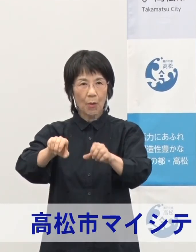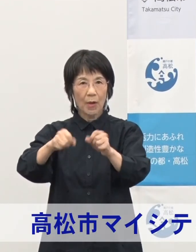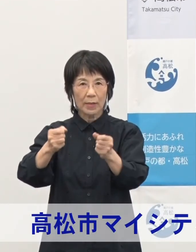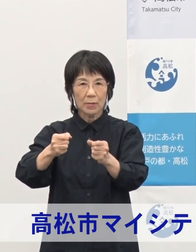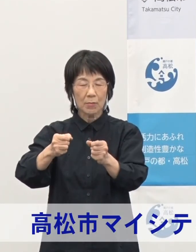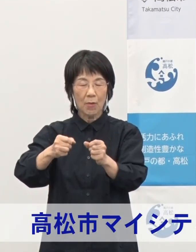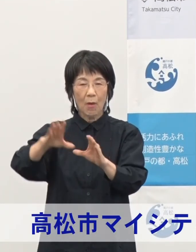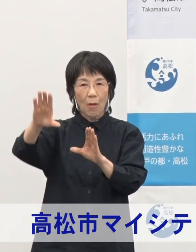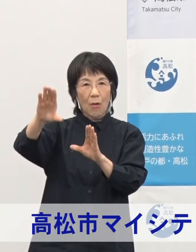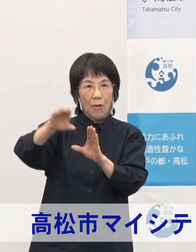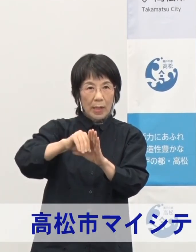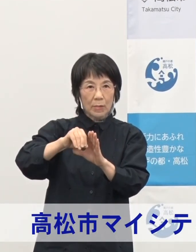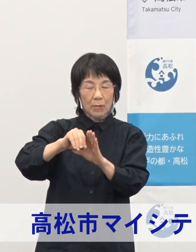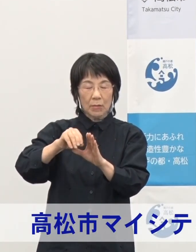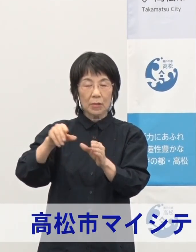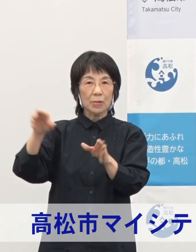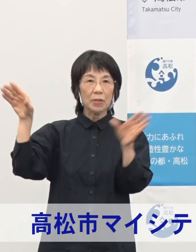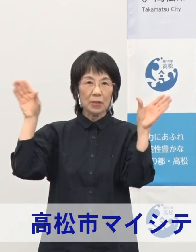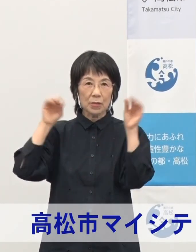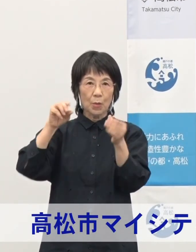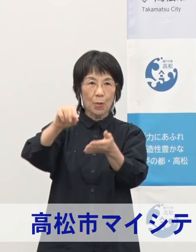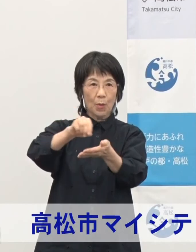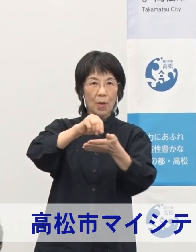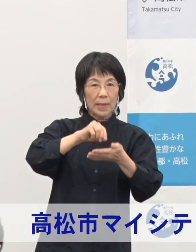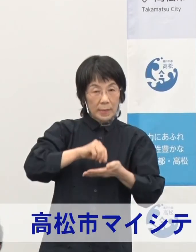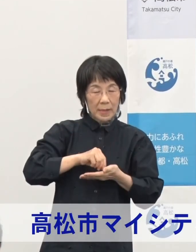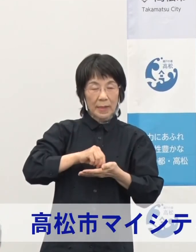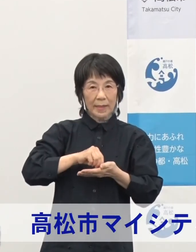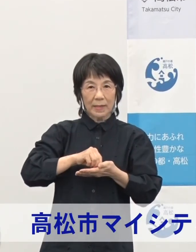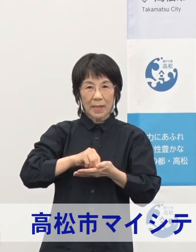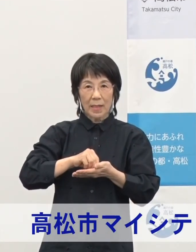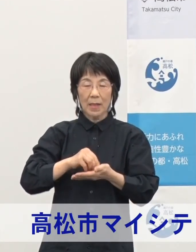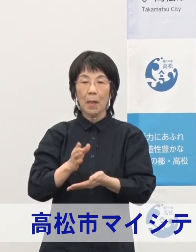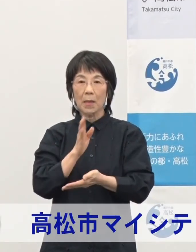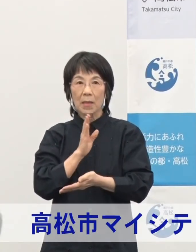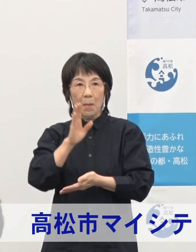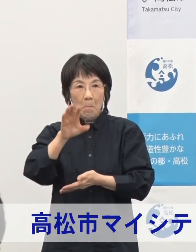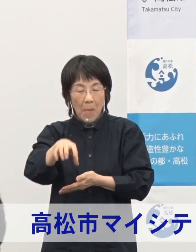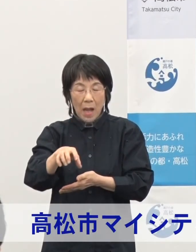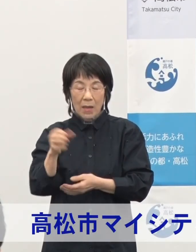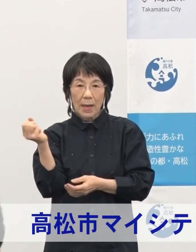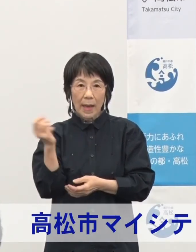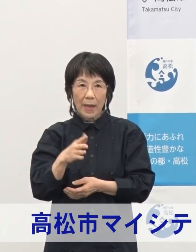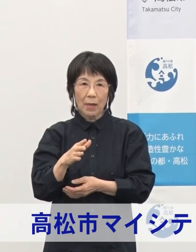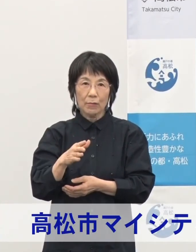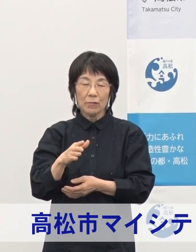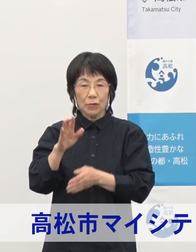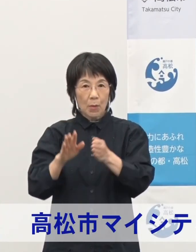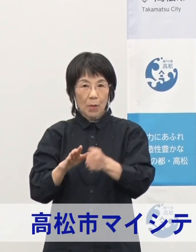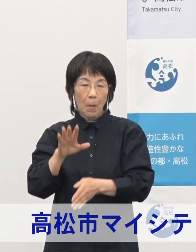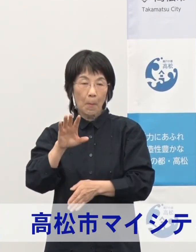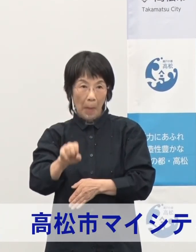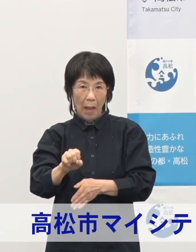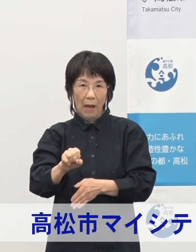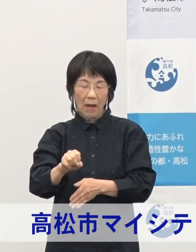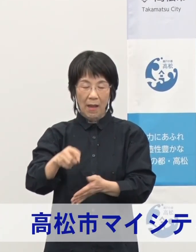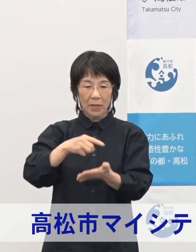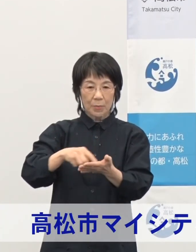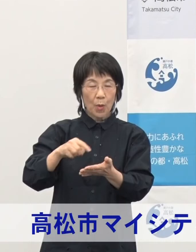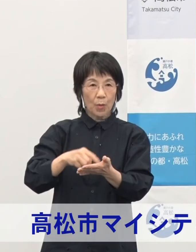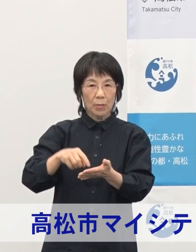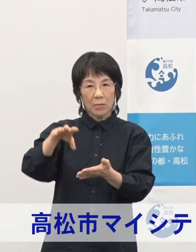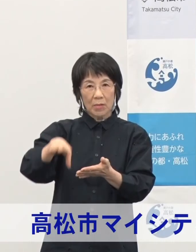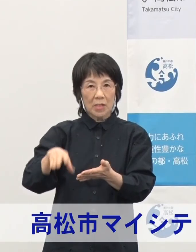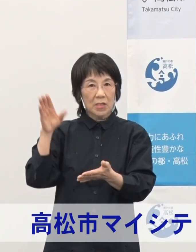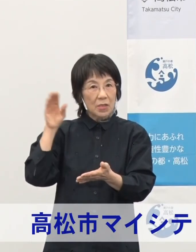情報提供いただくことで行政として現場の状況迅速に把握できるというほかスマートフォンの位置情報